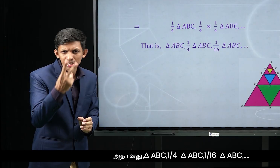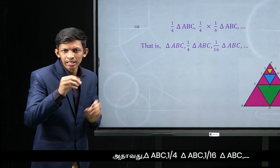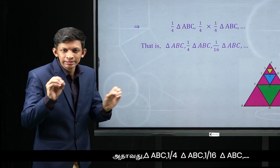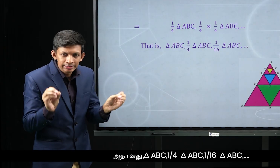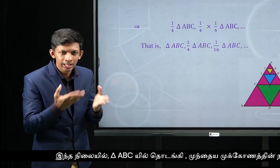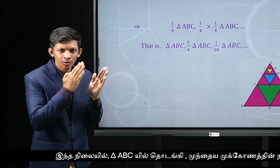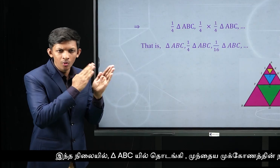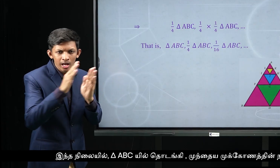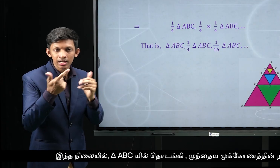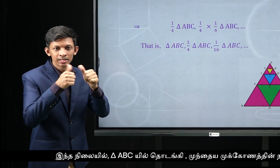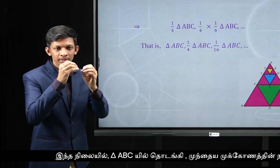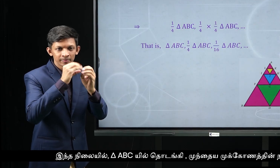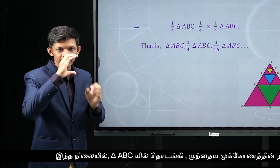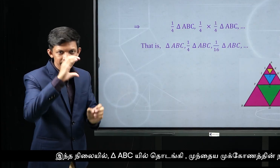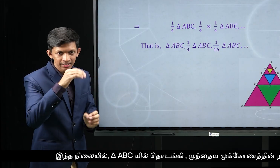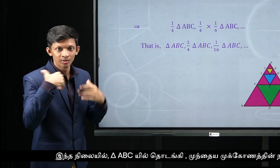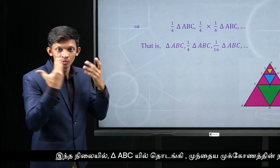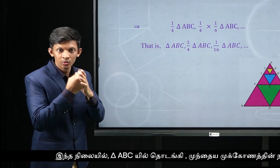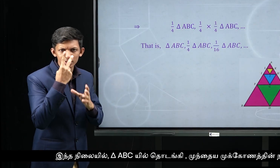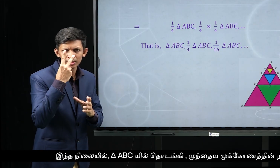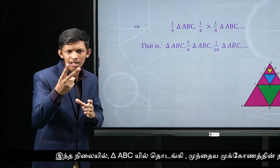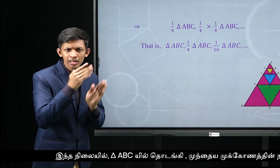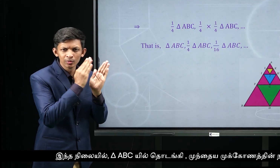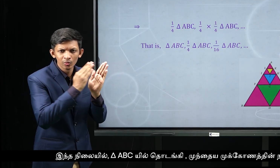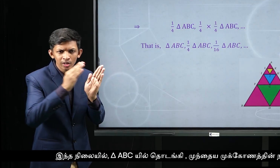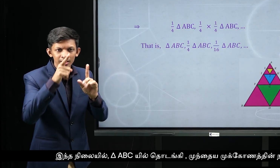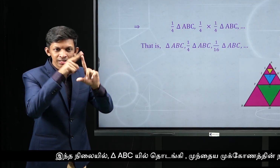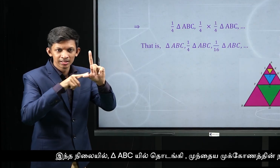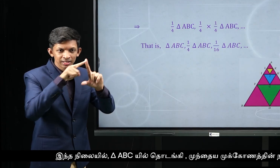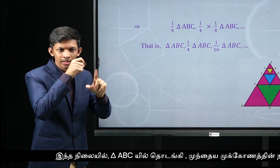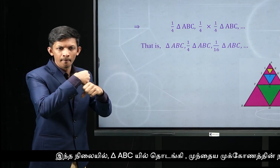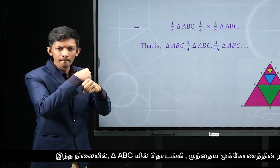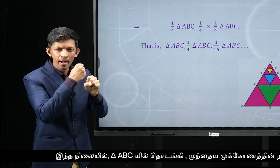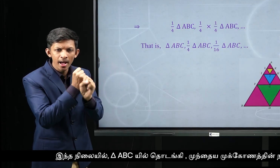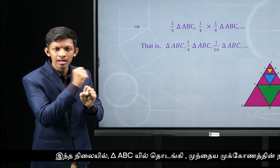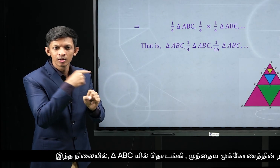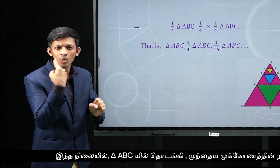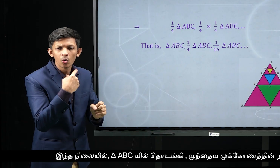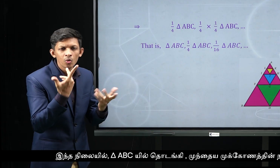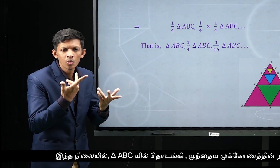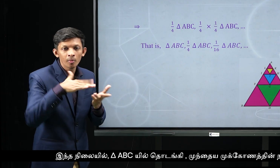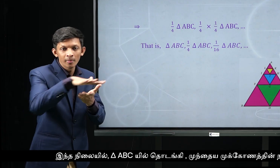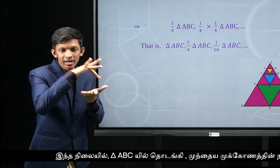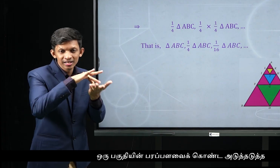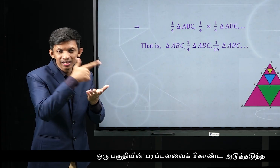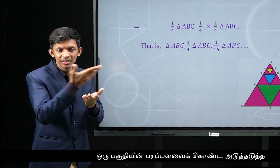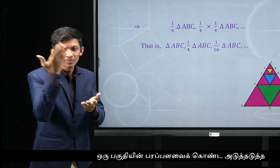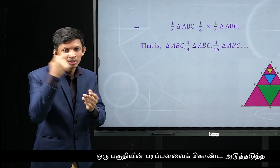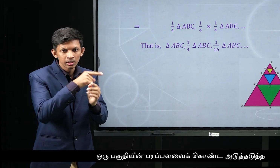ABC. இந்த நிலையில் முக்கோணம் ABCயில் தொடங்கி முந்தைய முக்கோணத்தில் 4 ஒரு